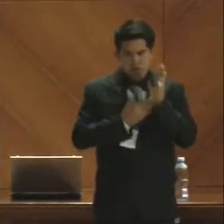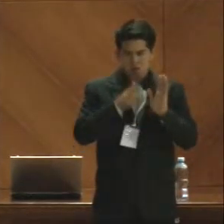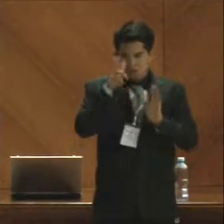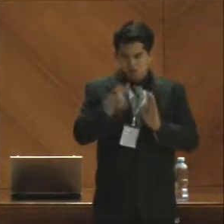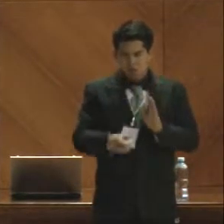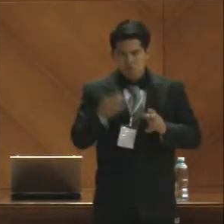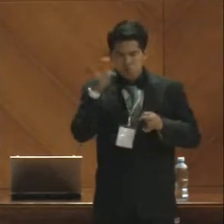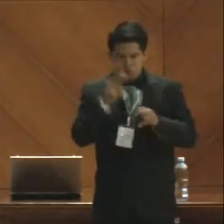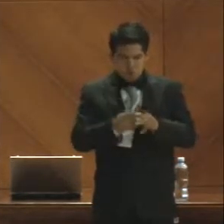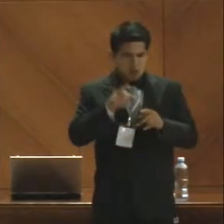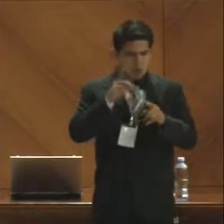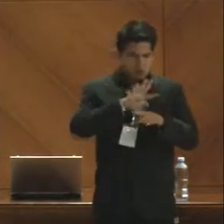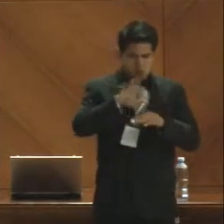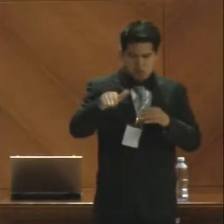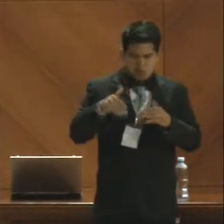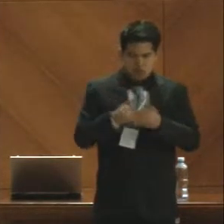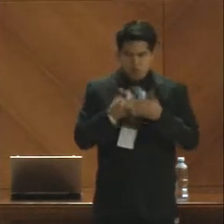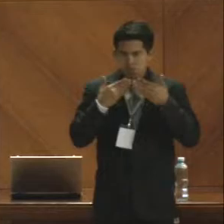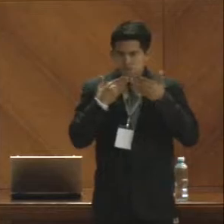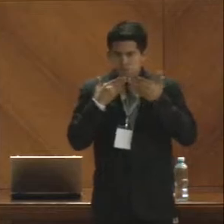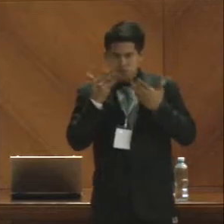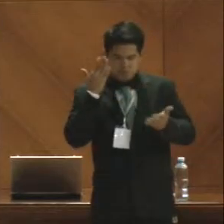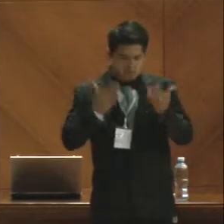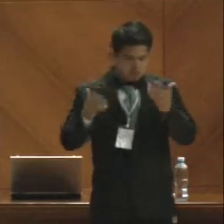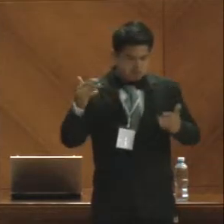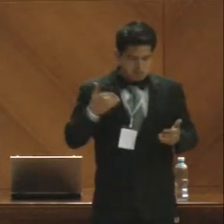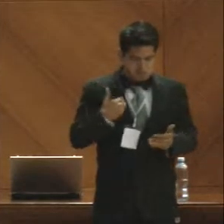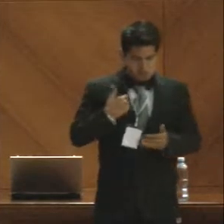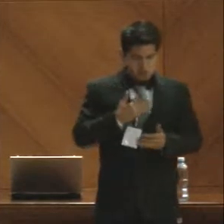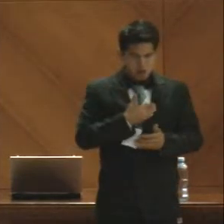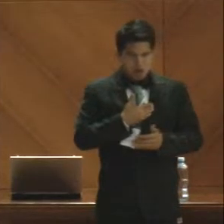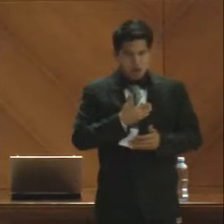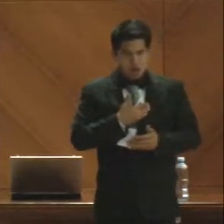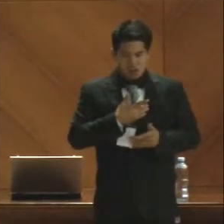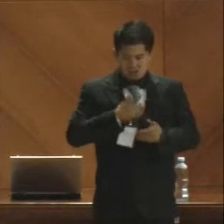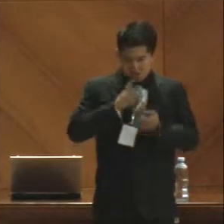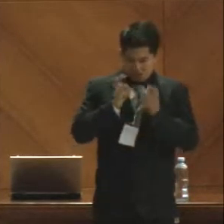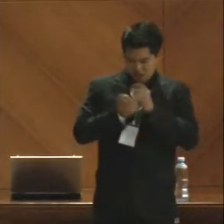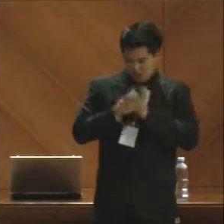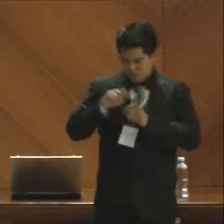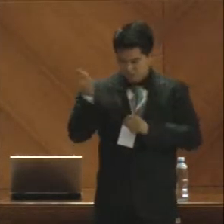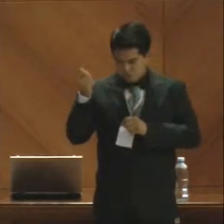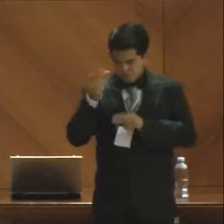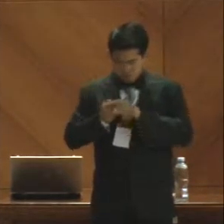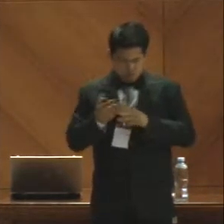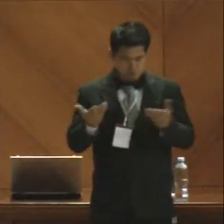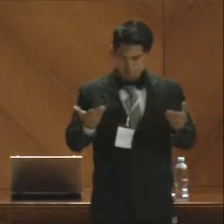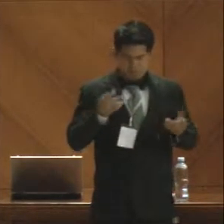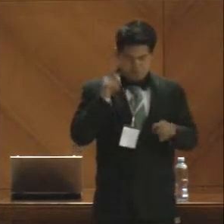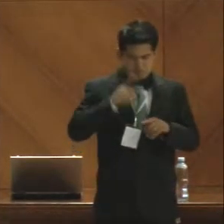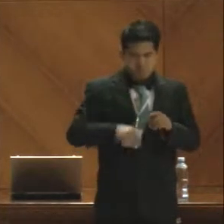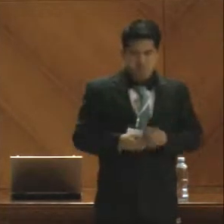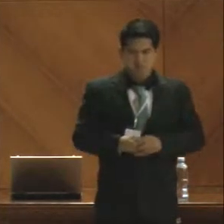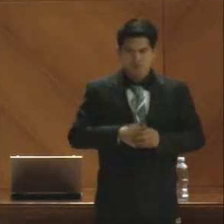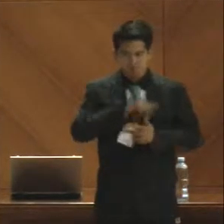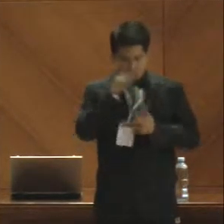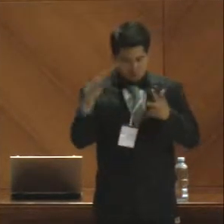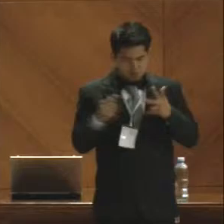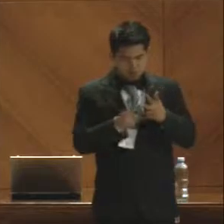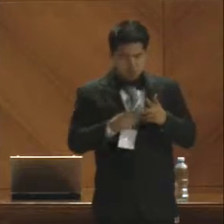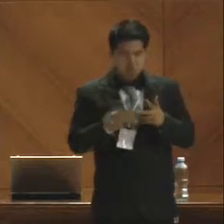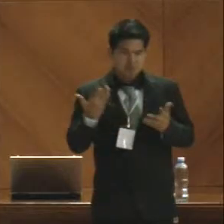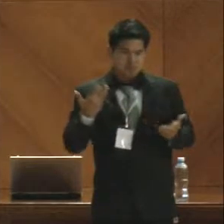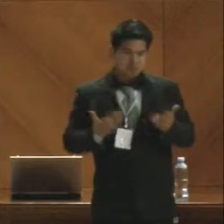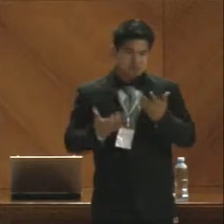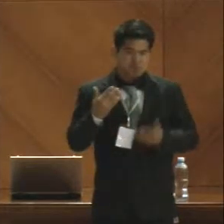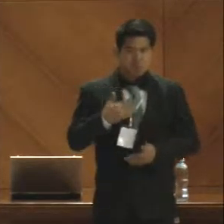cómo se manejan esos datos para saber que no están siendo mal utilizados. Y tres, al momento de yo contratar software, yo